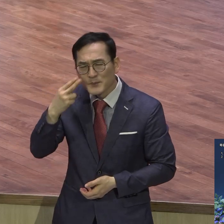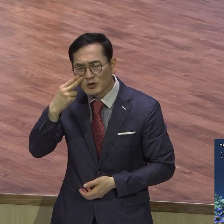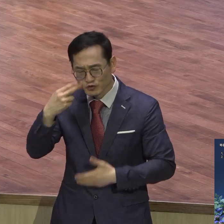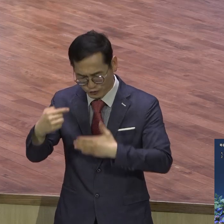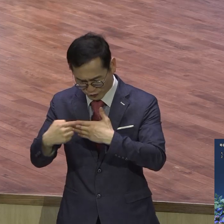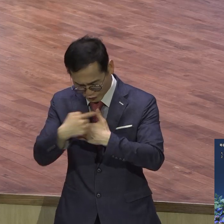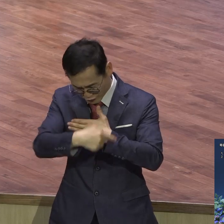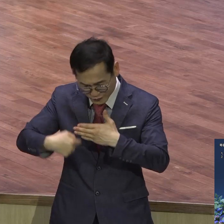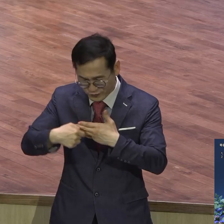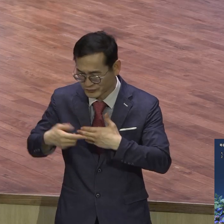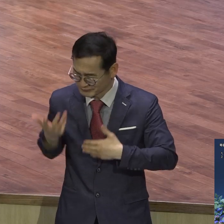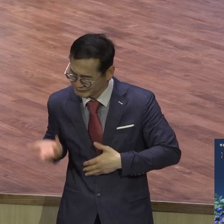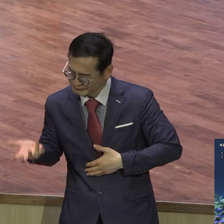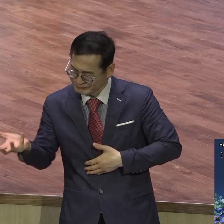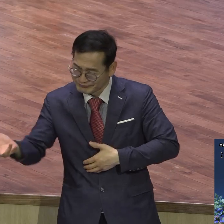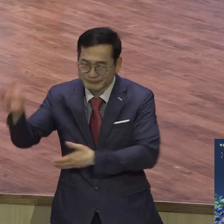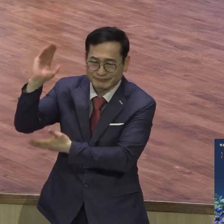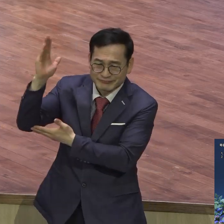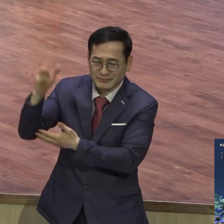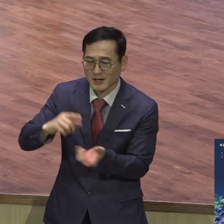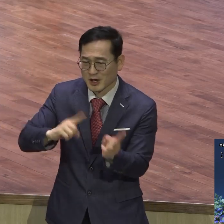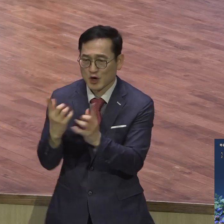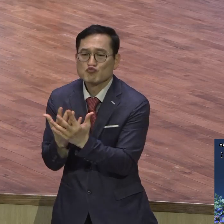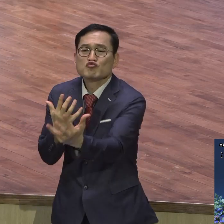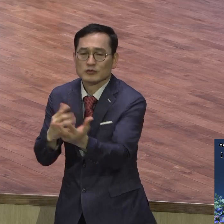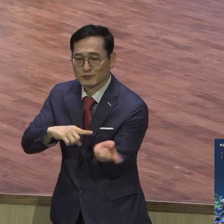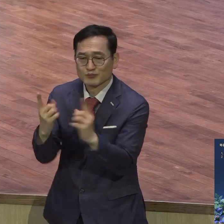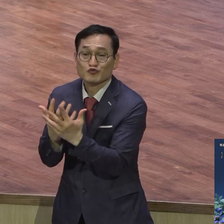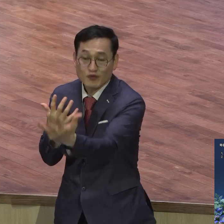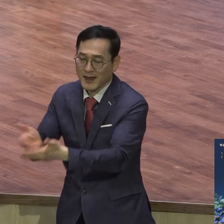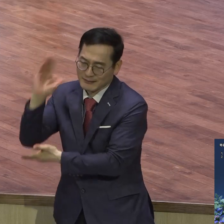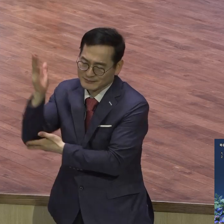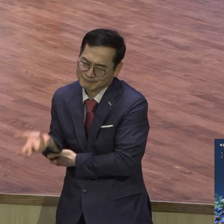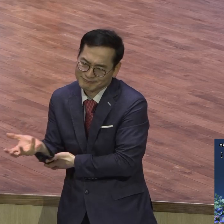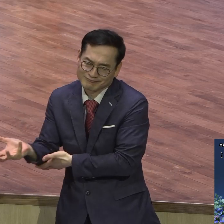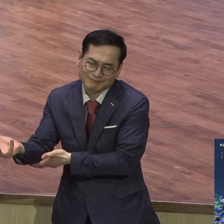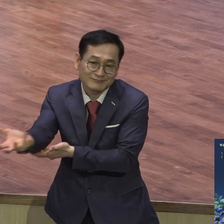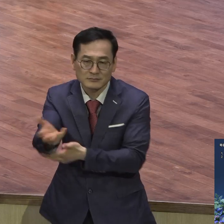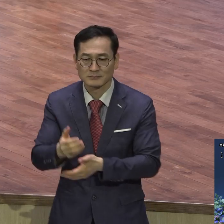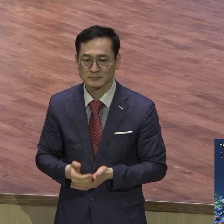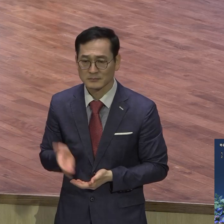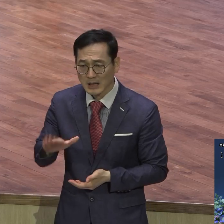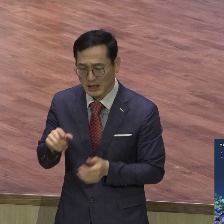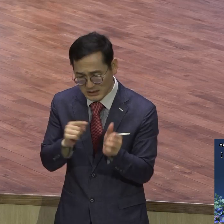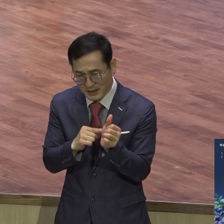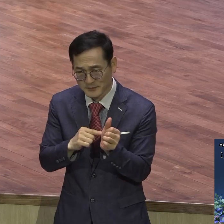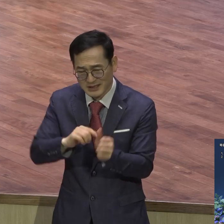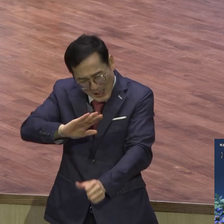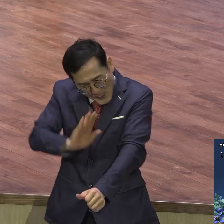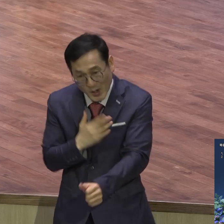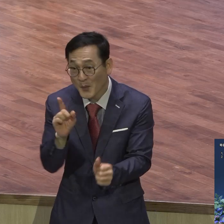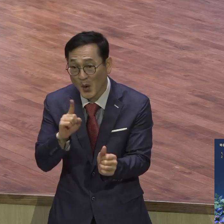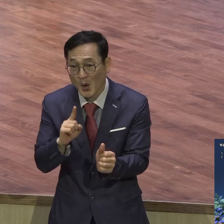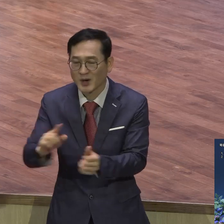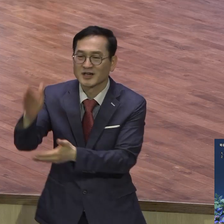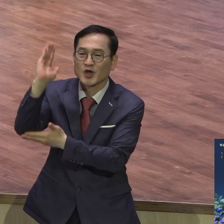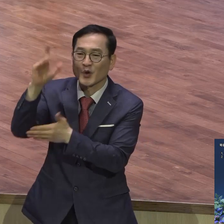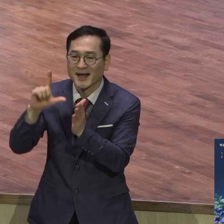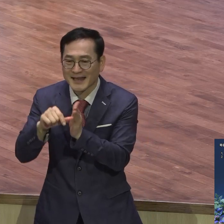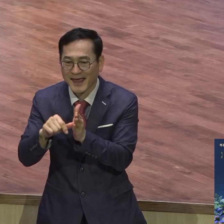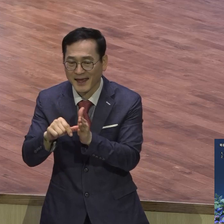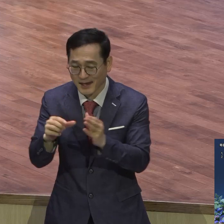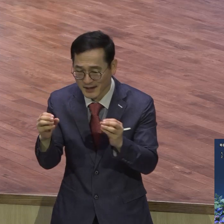집회 다니고 그리고 부흥이 하는데 그런데 이분이 헛짐이 뭐냐 설교를 하는데 설교